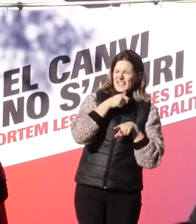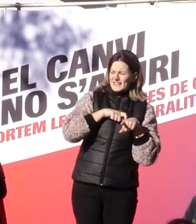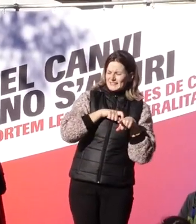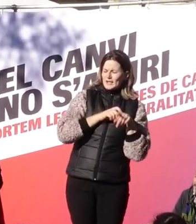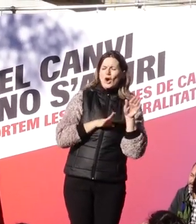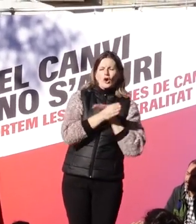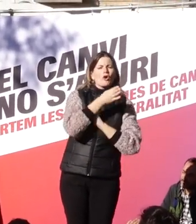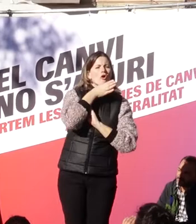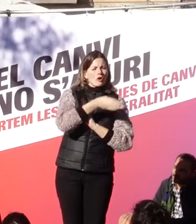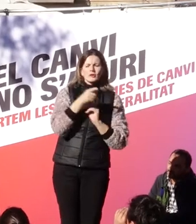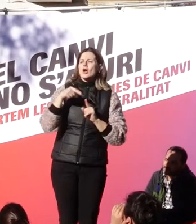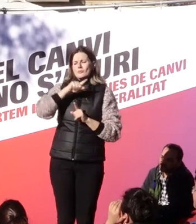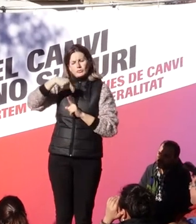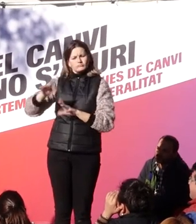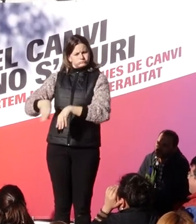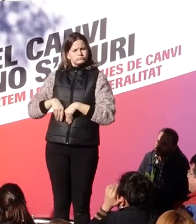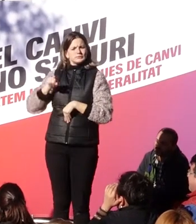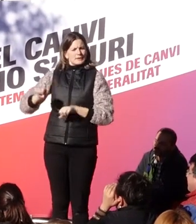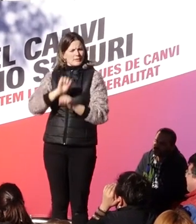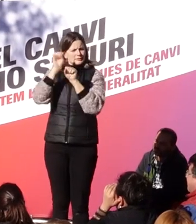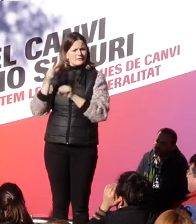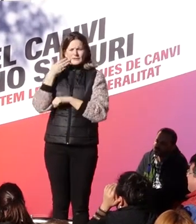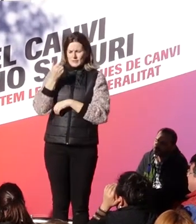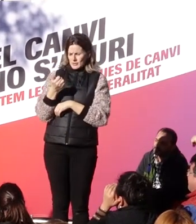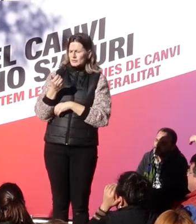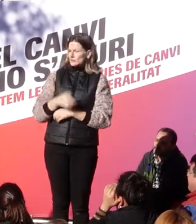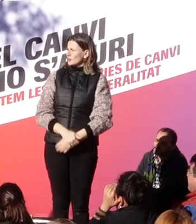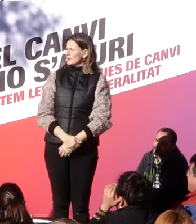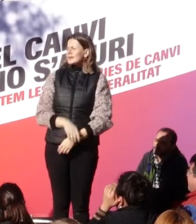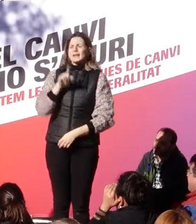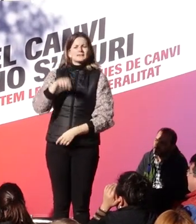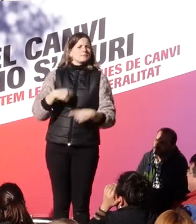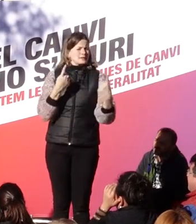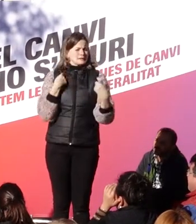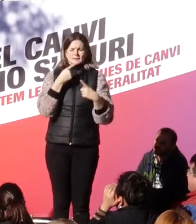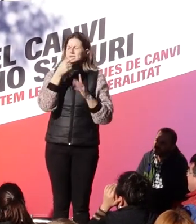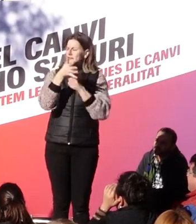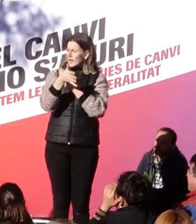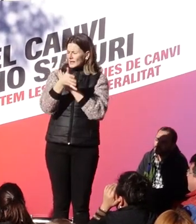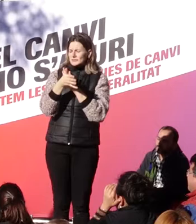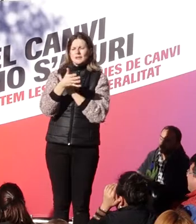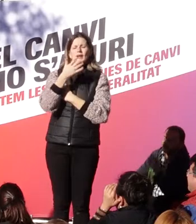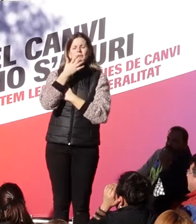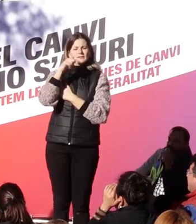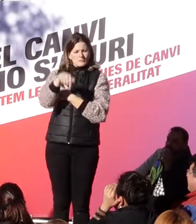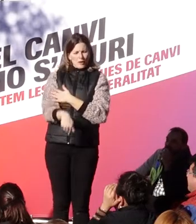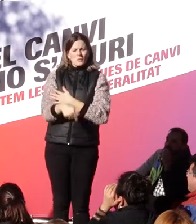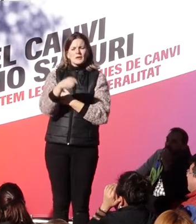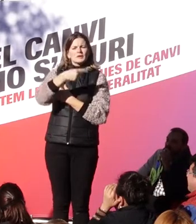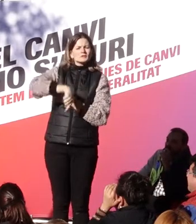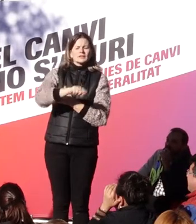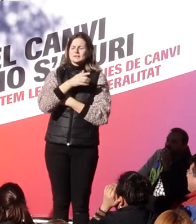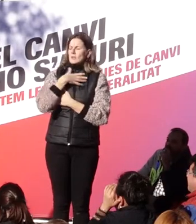pero que defense and money moon i molt de orgullo y que también hay que decirlo el hecho de que hoy podamos